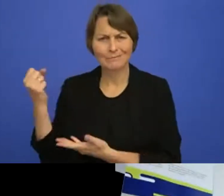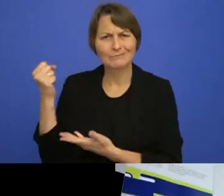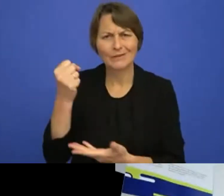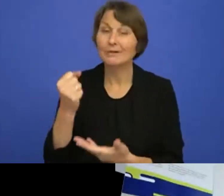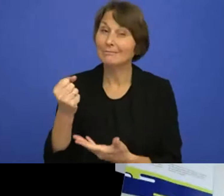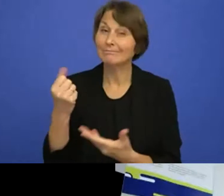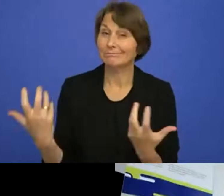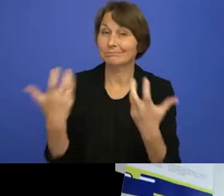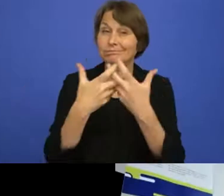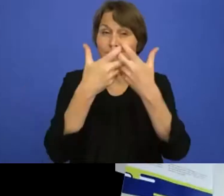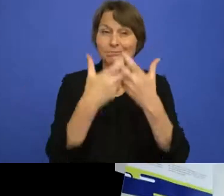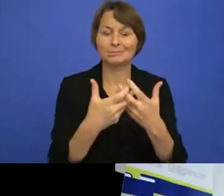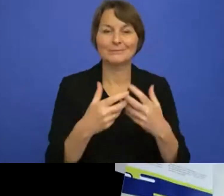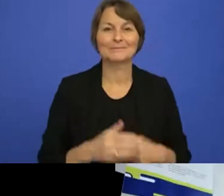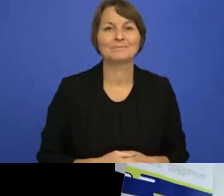de toutes les parties prenantes.